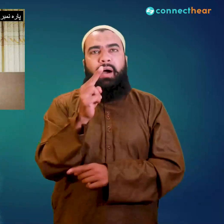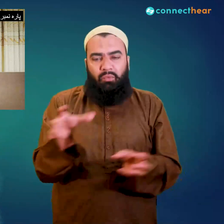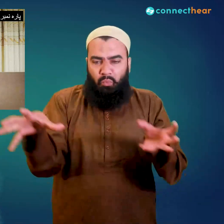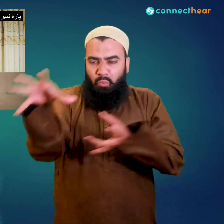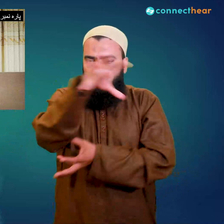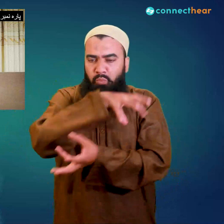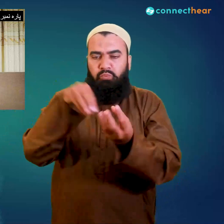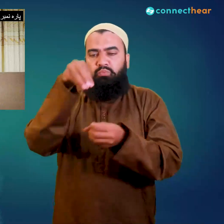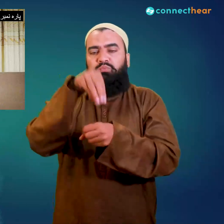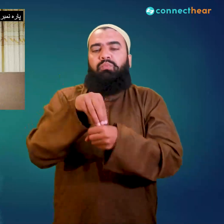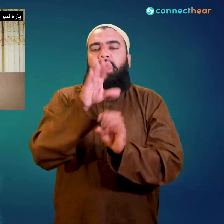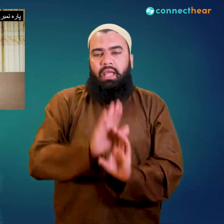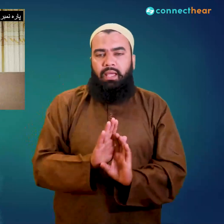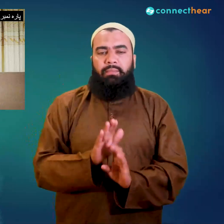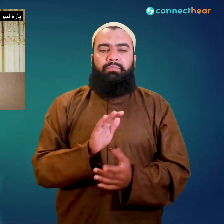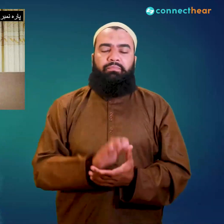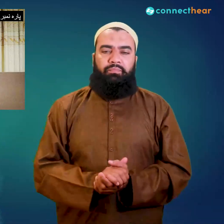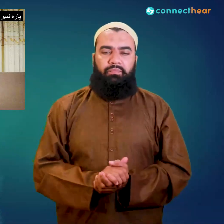مذکور ہو رہی ہیں۔